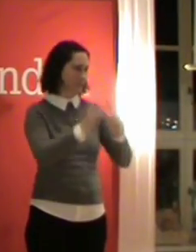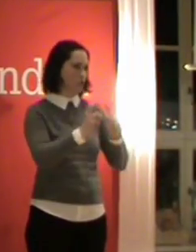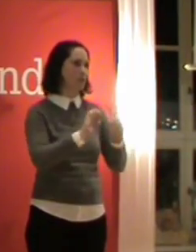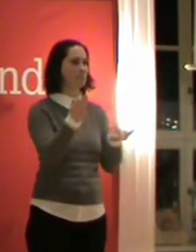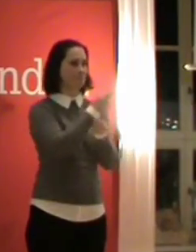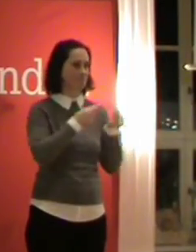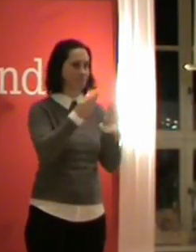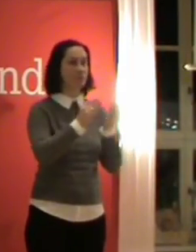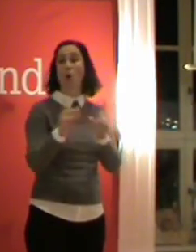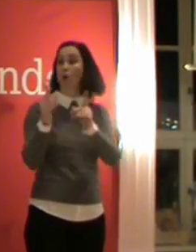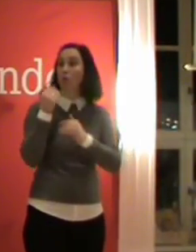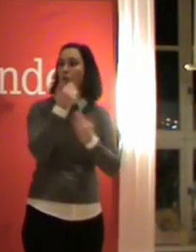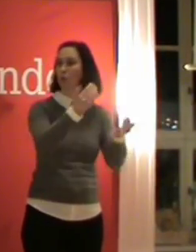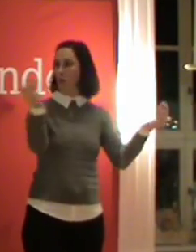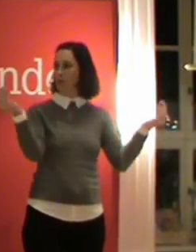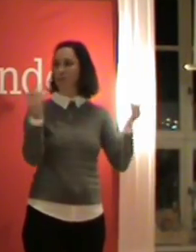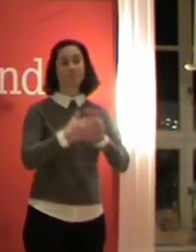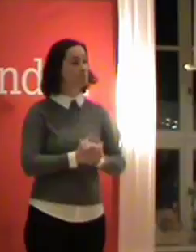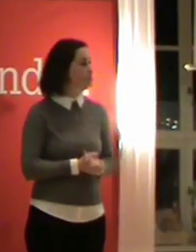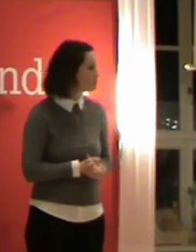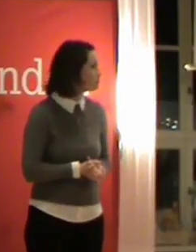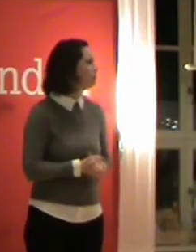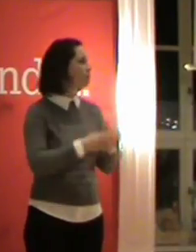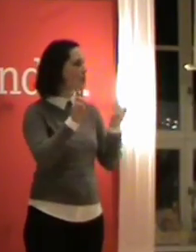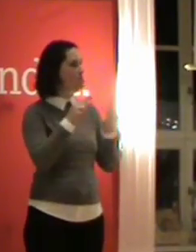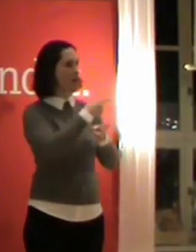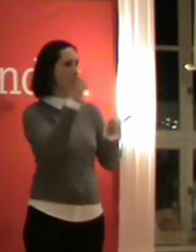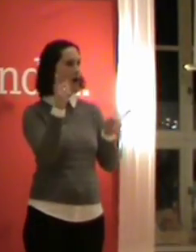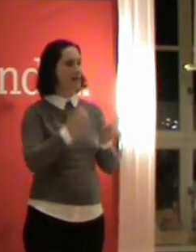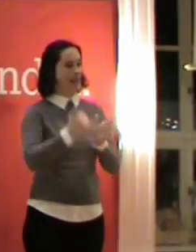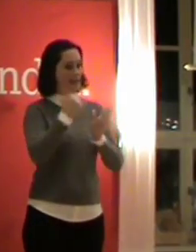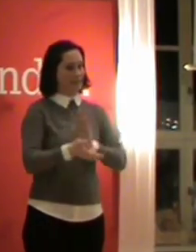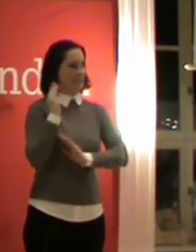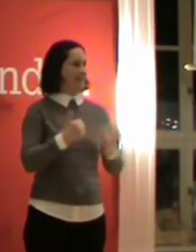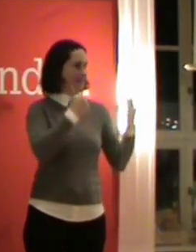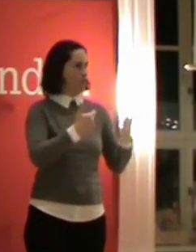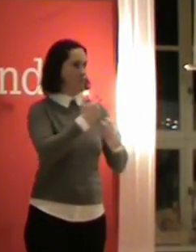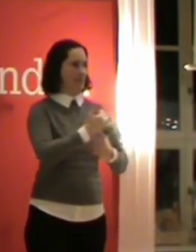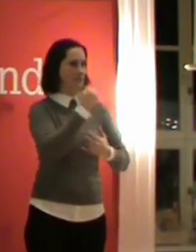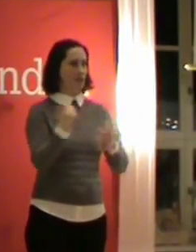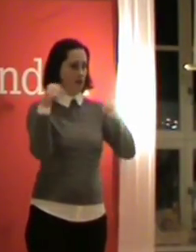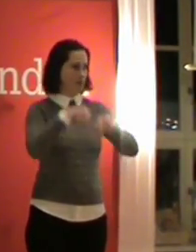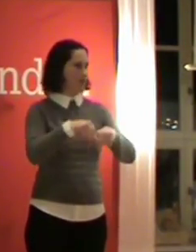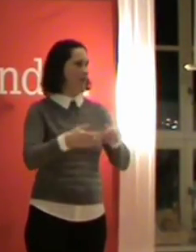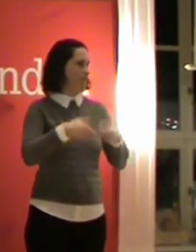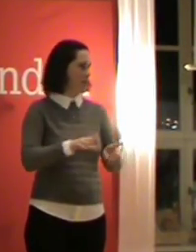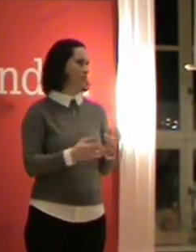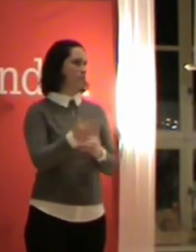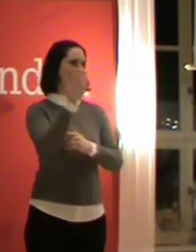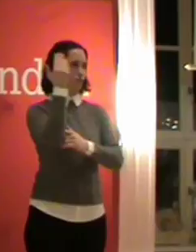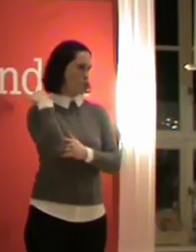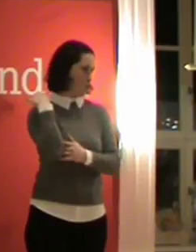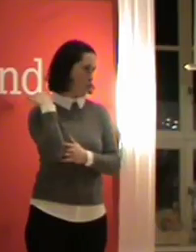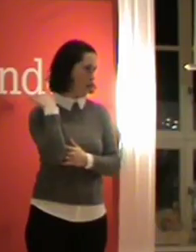Ich begrüße auch ganz herzlich in diesem Zusammenhang diejenigen, die die letzten 26 Jahre hier in diesem Haus gestaltet haben,